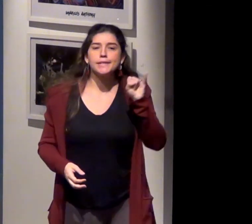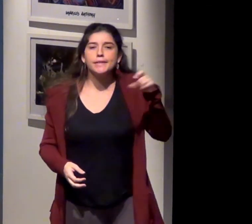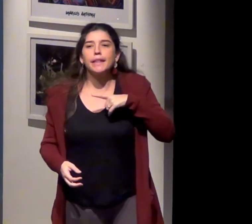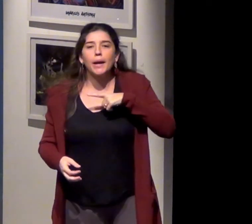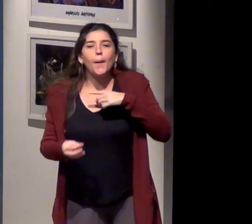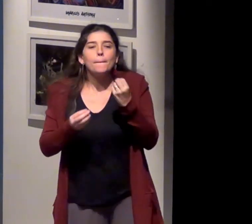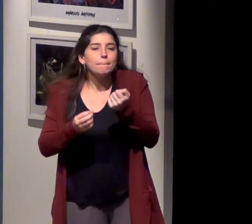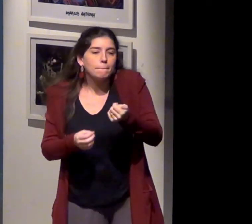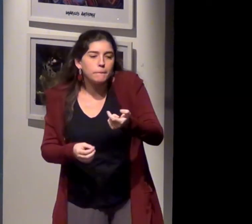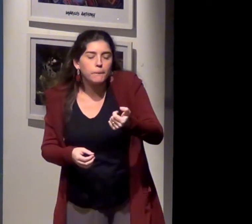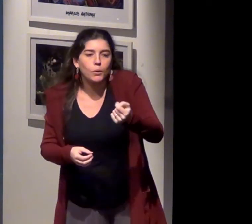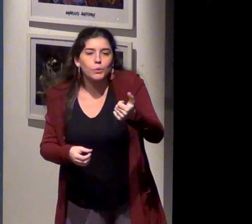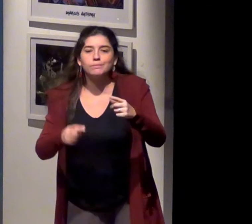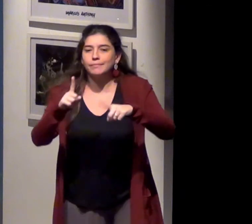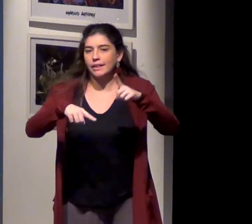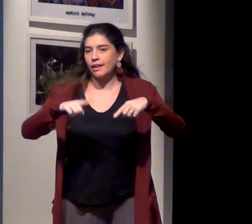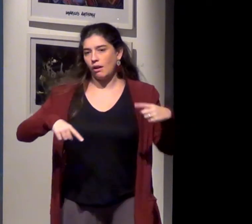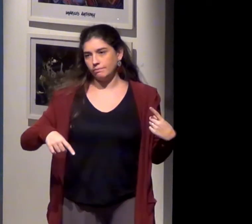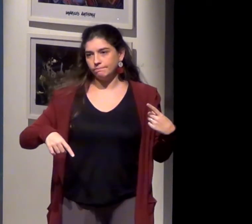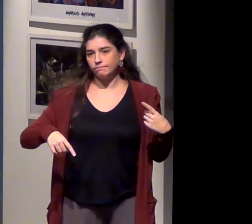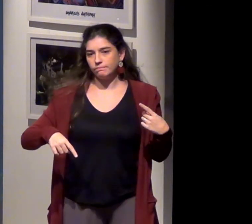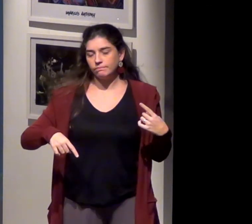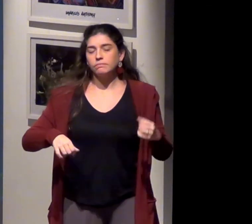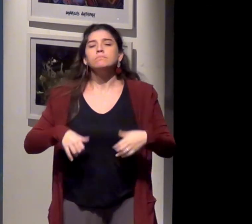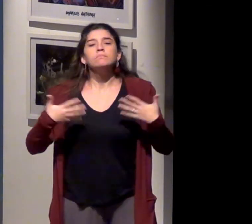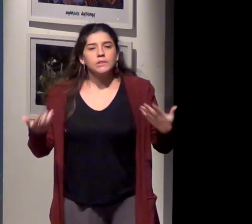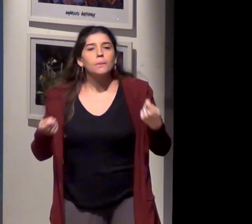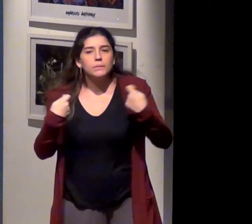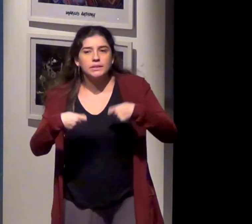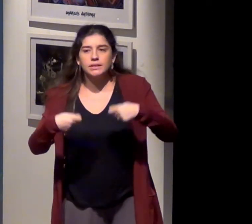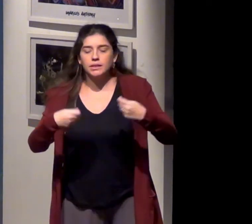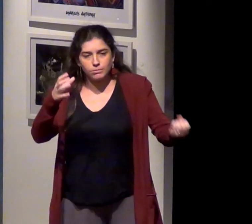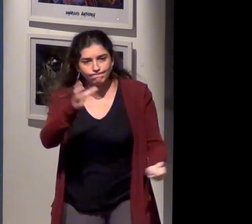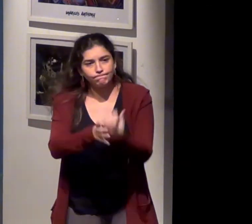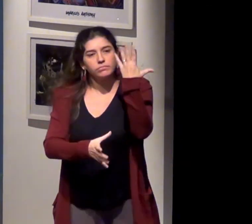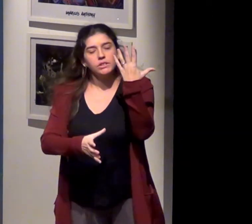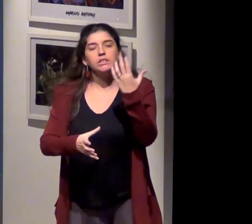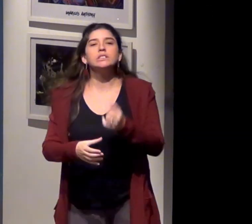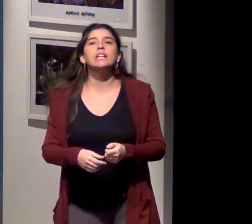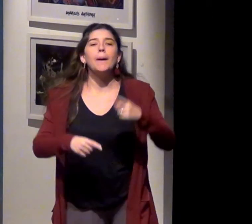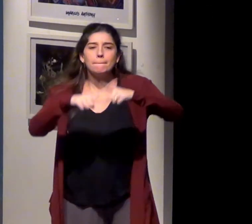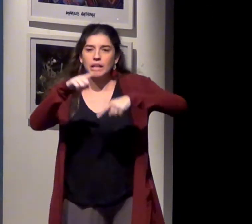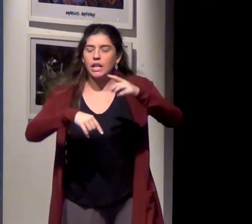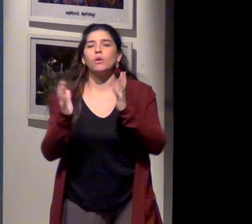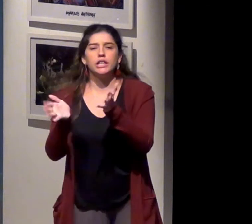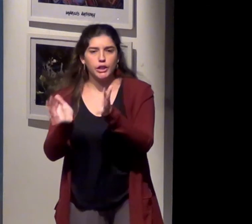oferecer Libras, né, dentro da área acadêmica é difícil, tem poucos materiais, precisa ser criado